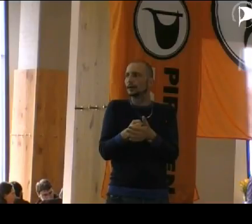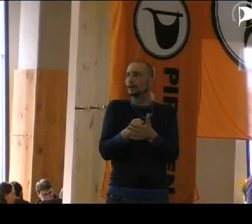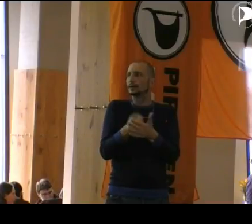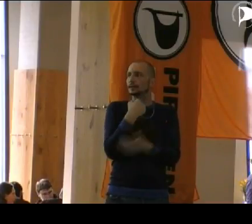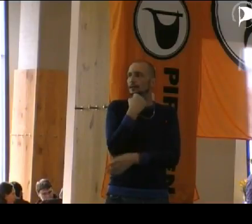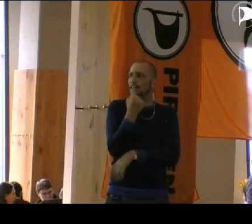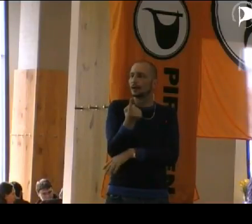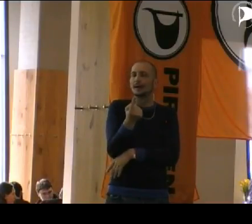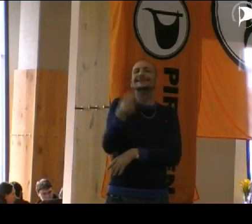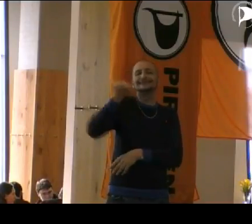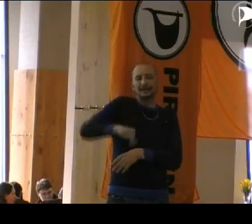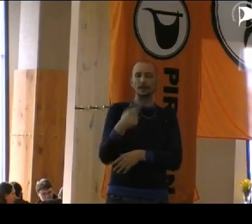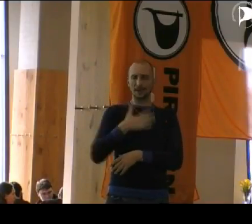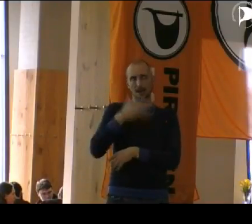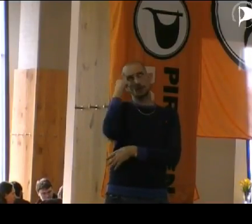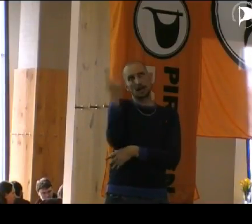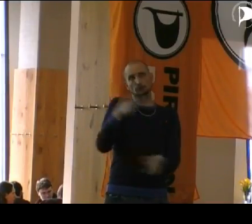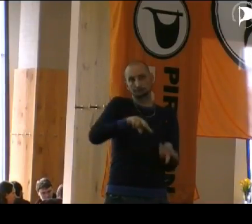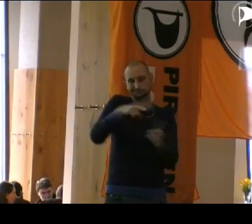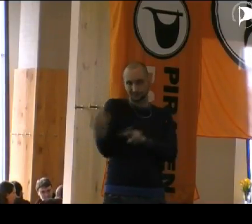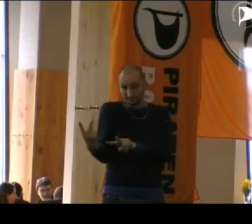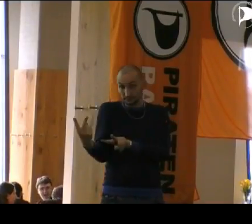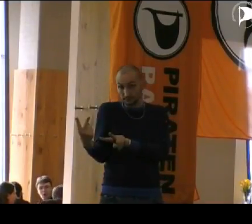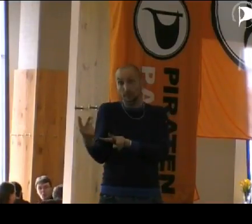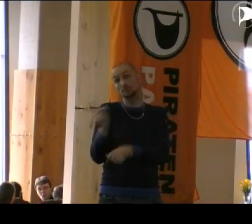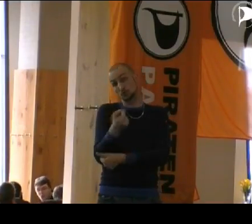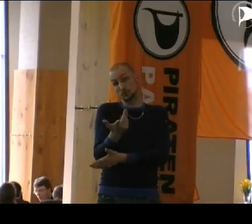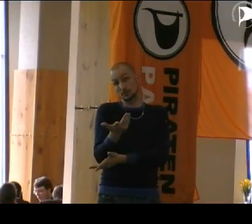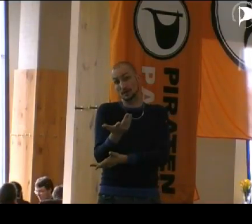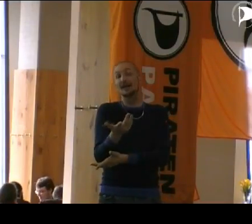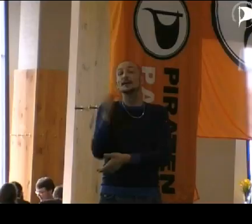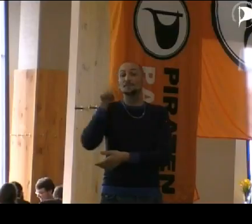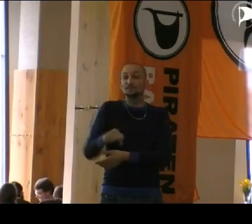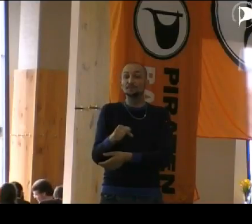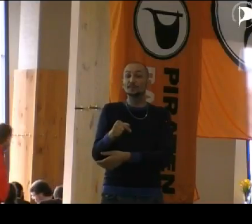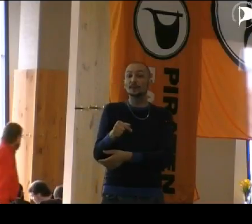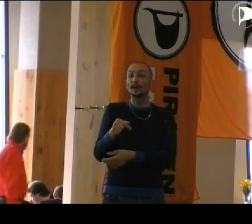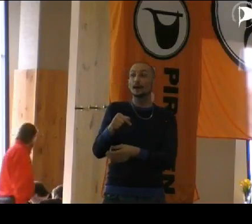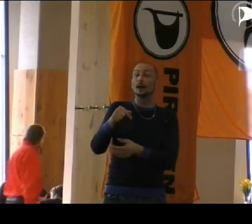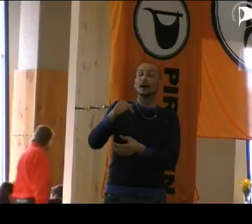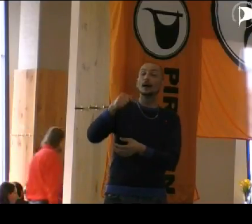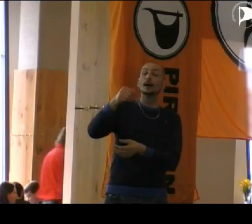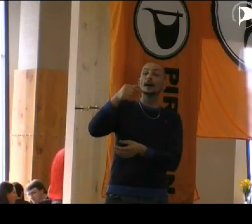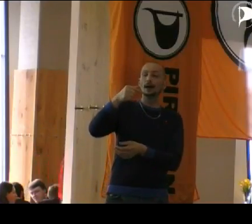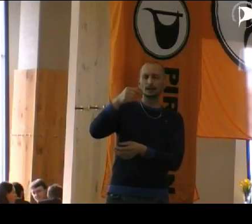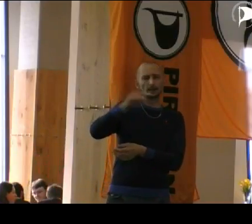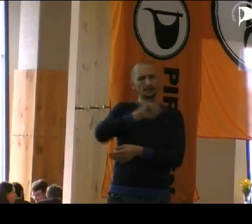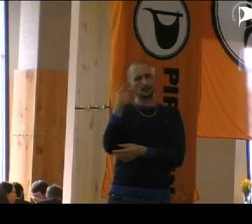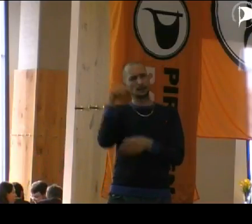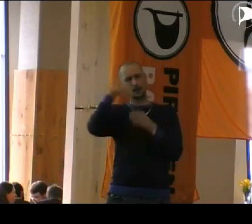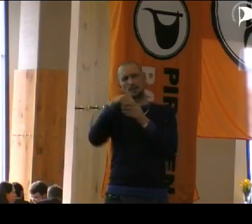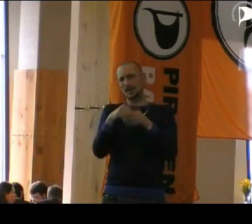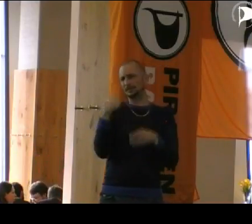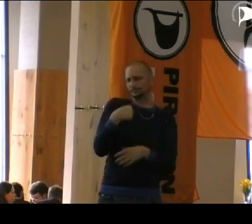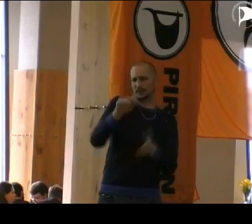beratung unabhängig davon ob das ist gar nicht verstehen das ist nicht irgendein wahl stellen